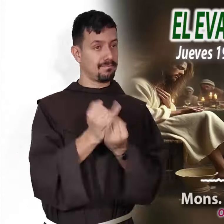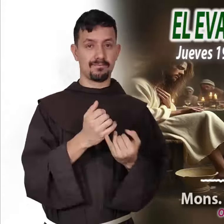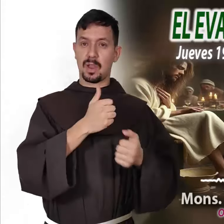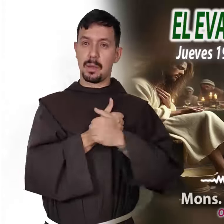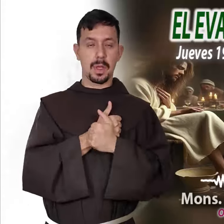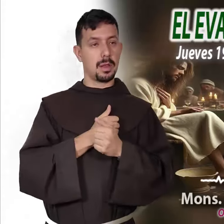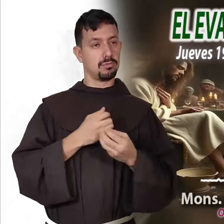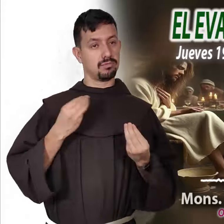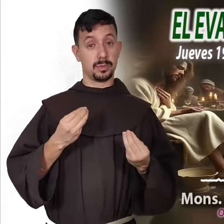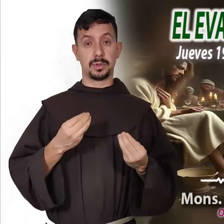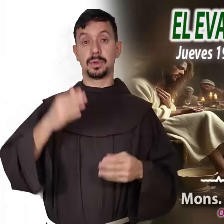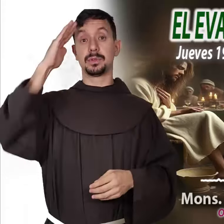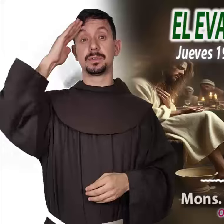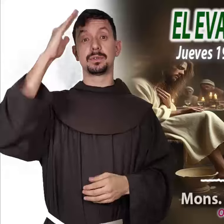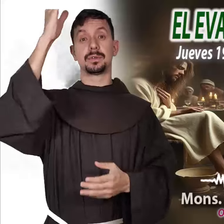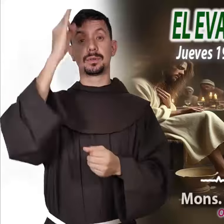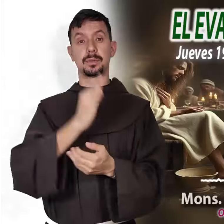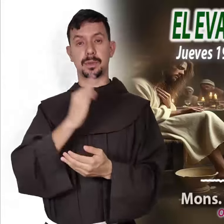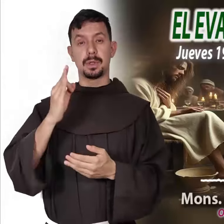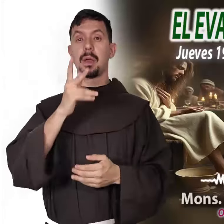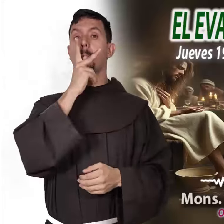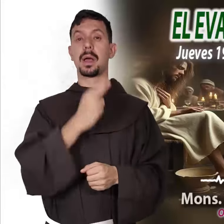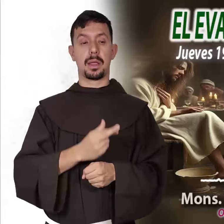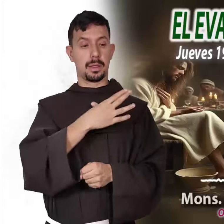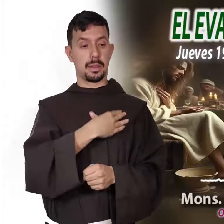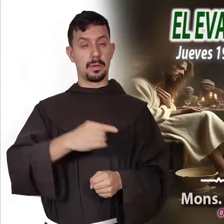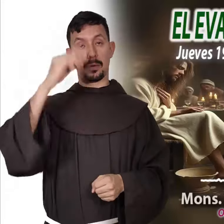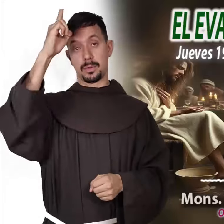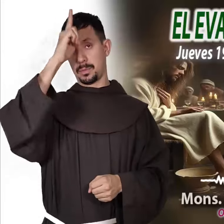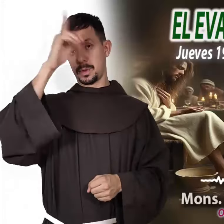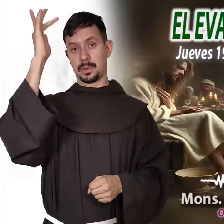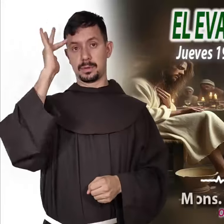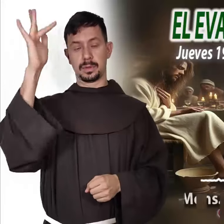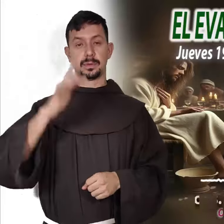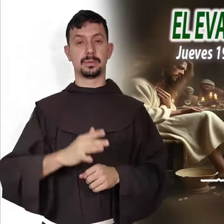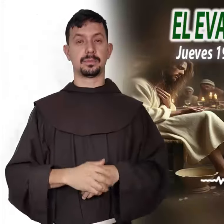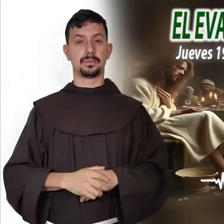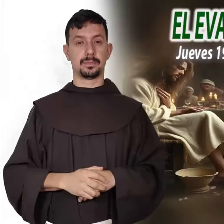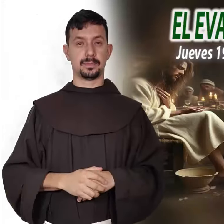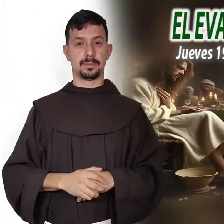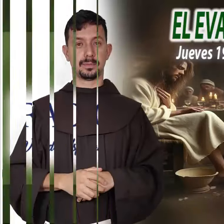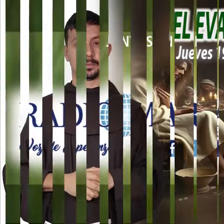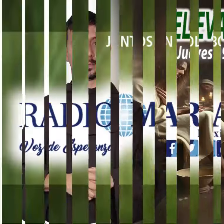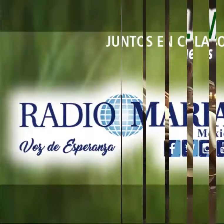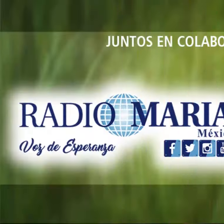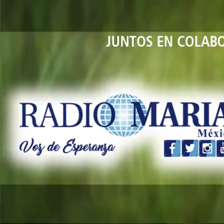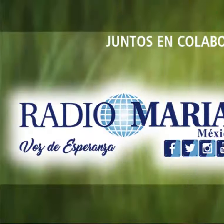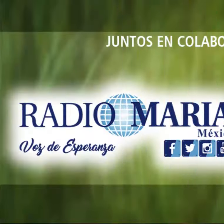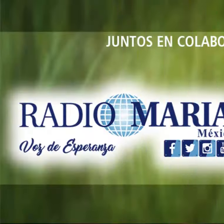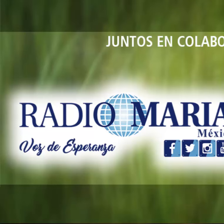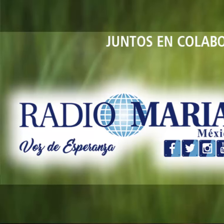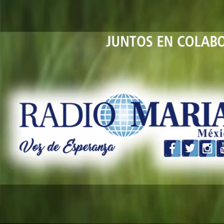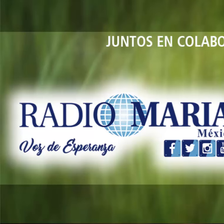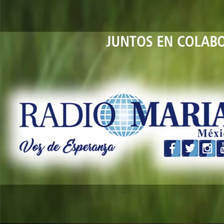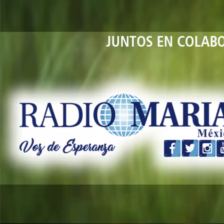y demostrarlo con obras. El Señor te bendiga en nombre del Padre, y del Hijo, y del Espíritu Santo.